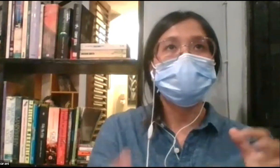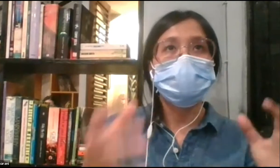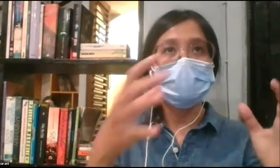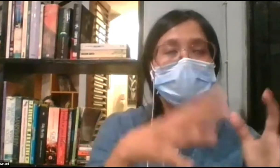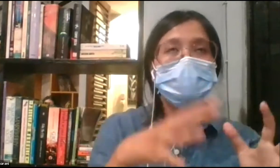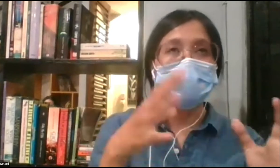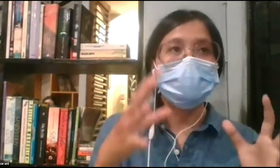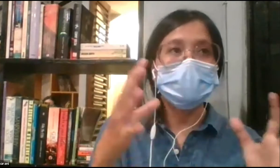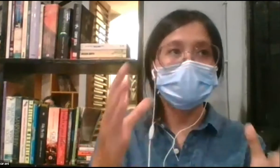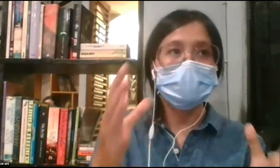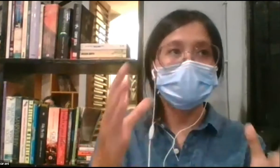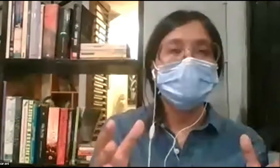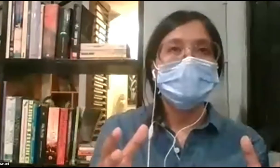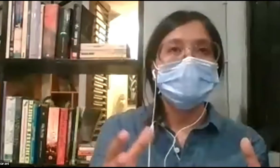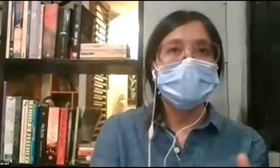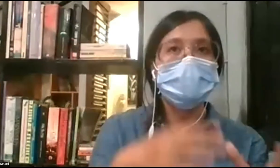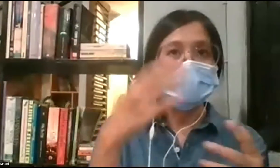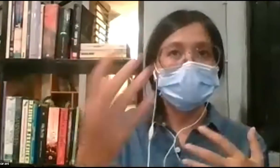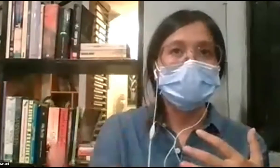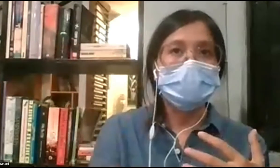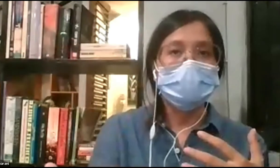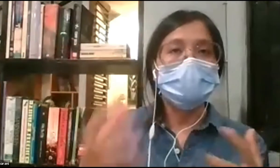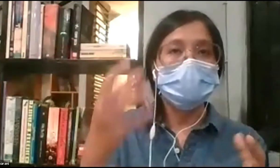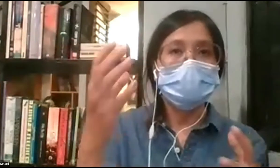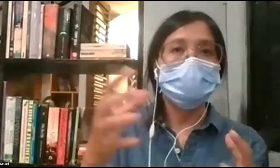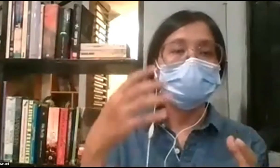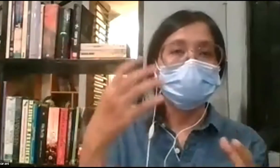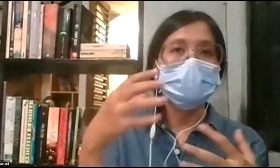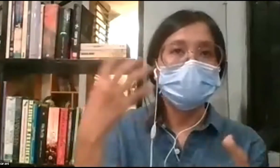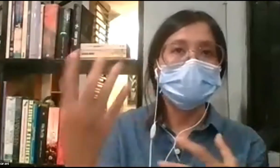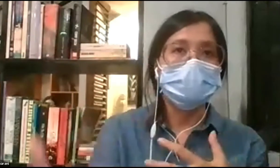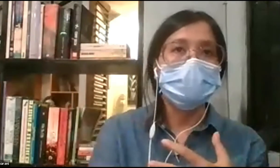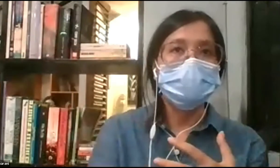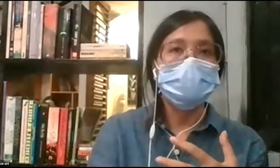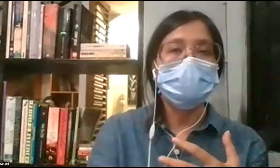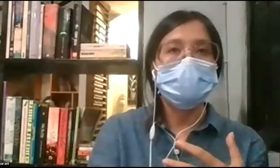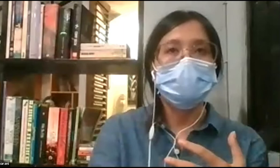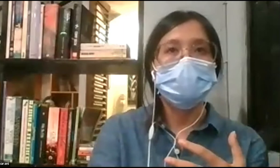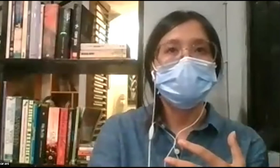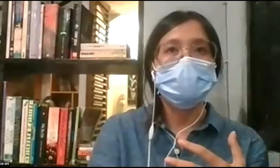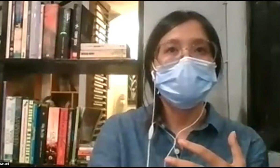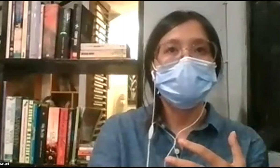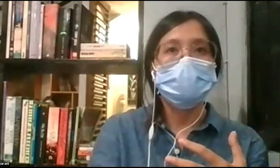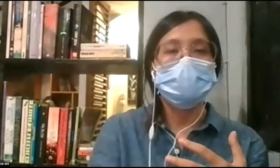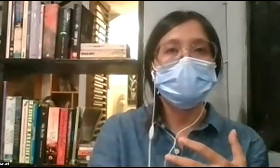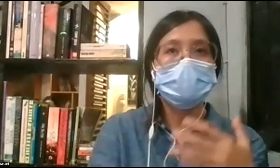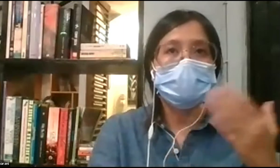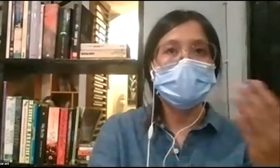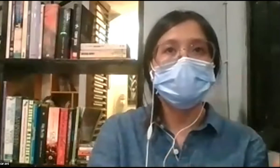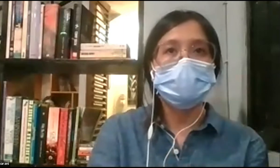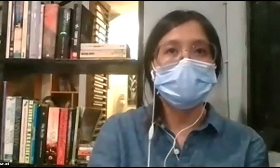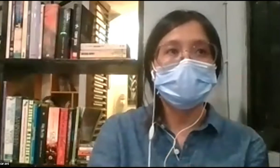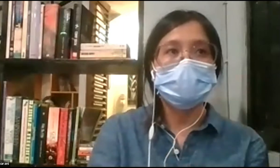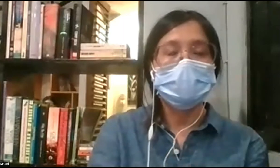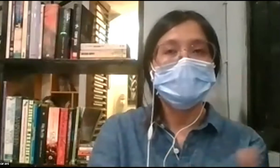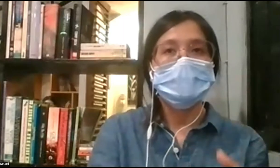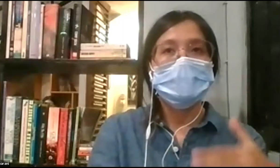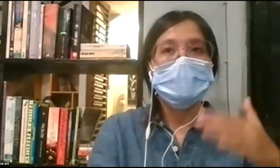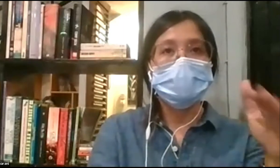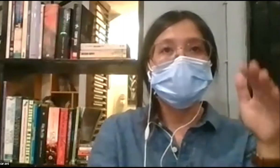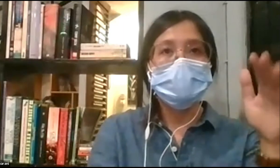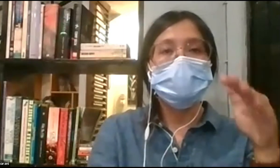kita sudah punya bahan yang cukup tentang pengadilan A, kantor pengadilan A yang tidak ramah terhadap